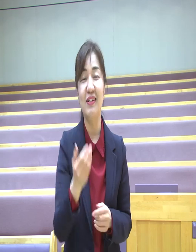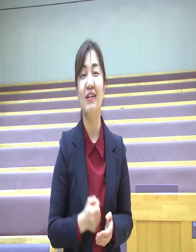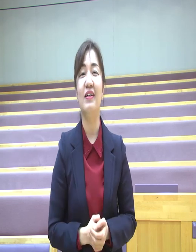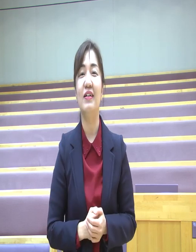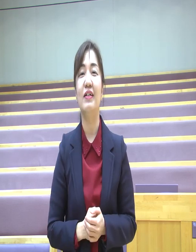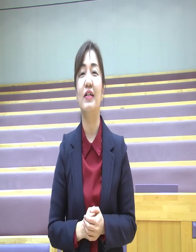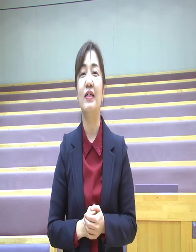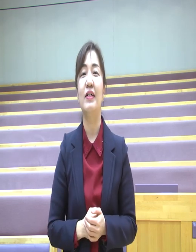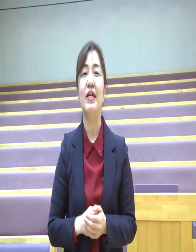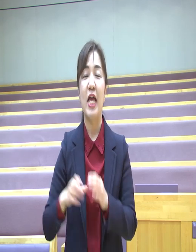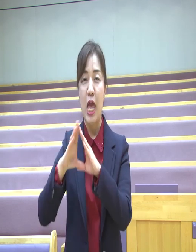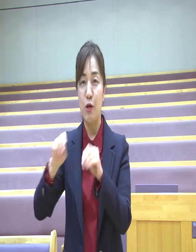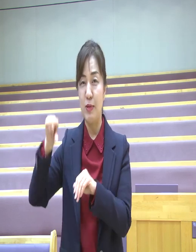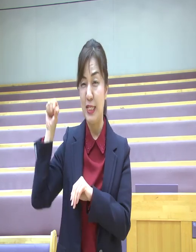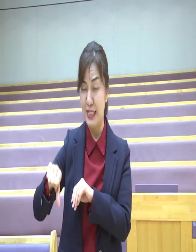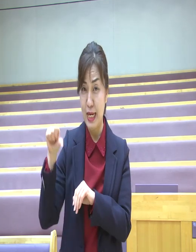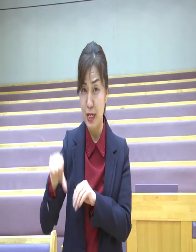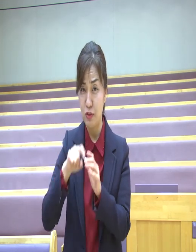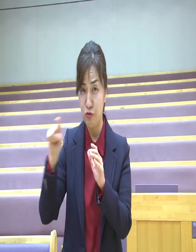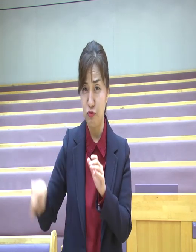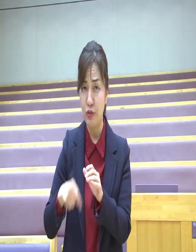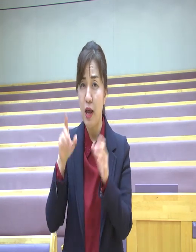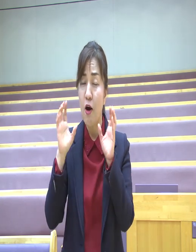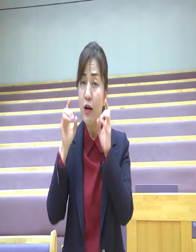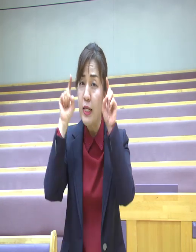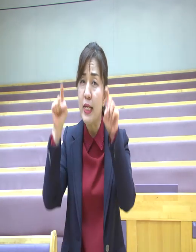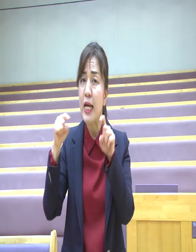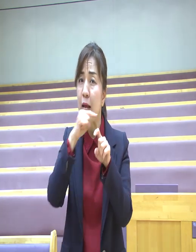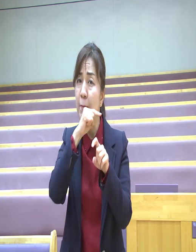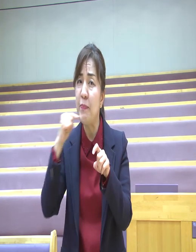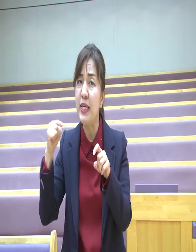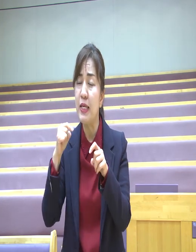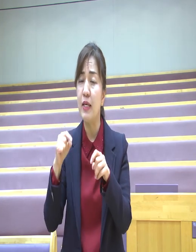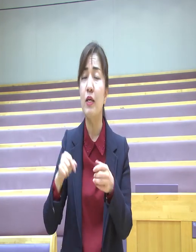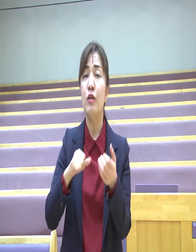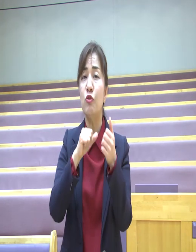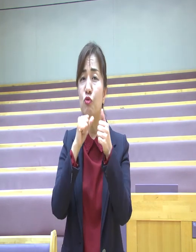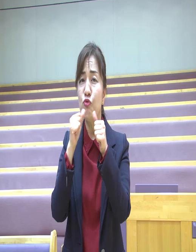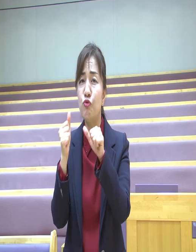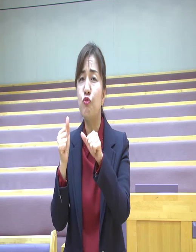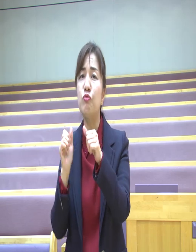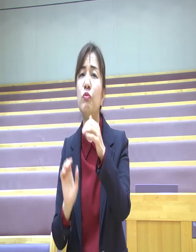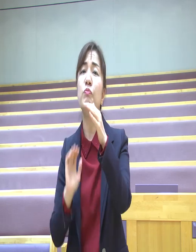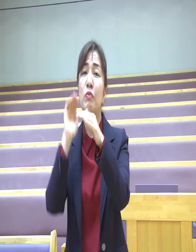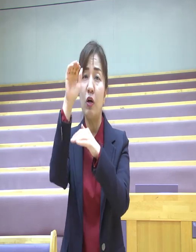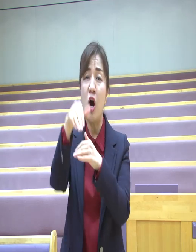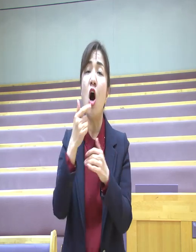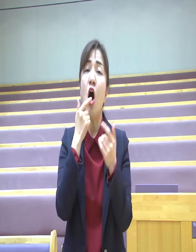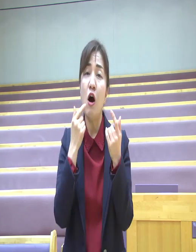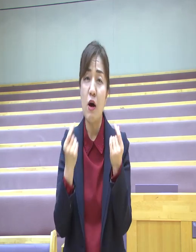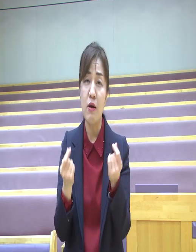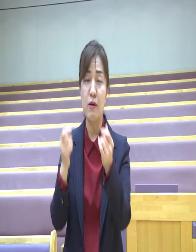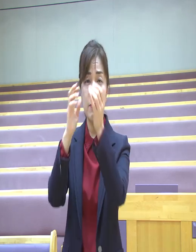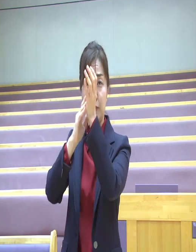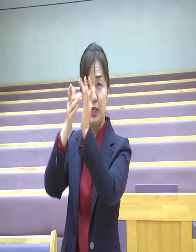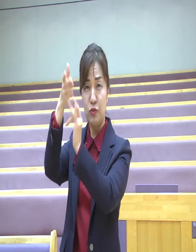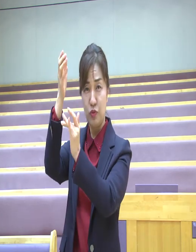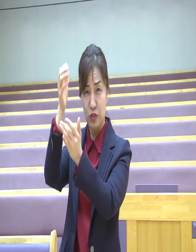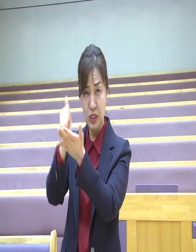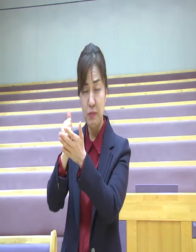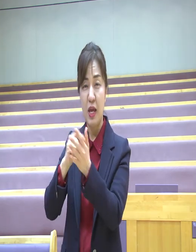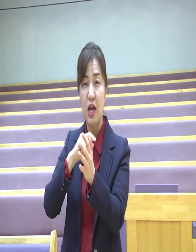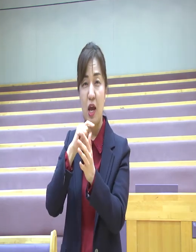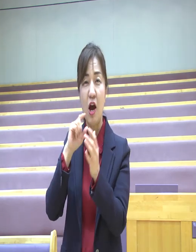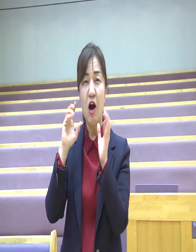믿으십니까? 애굽의 재앙 가운데서 유월절 어린 양의 피가 죽음을 면하게 했던 것처럼 말이죠. 예수님의